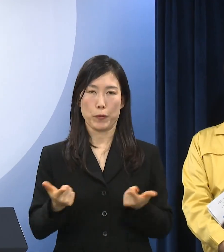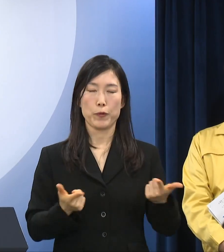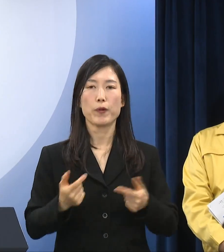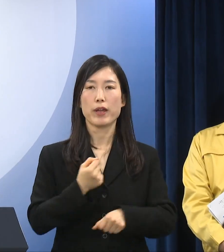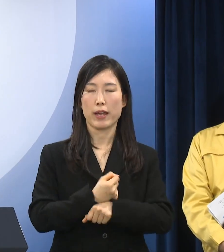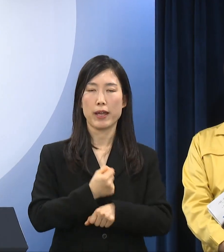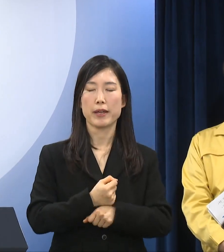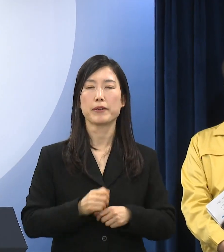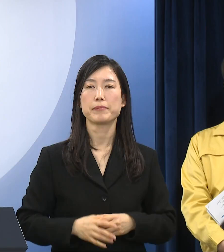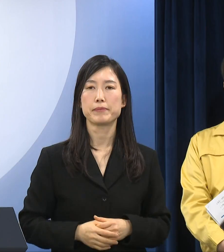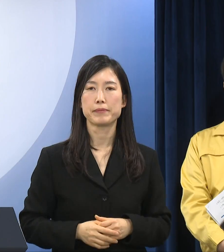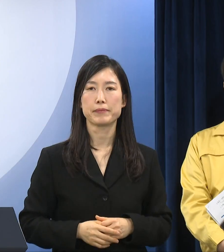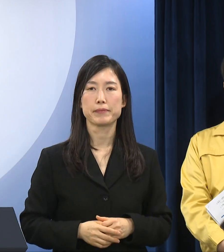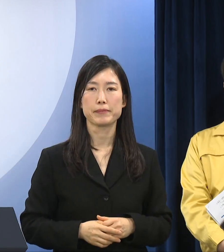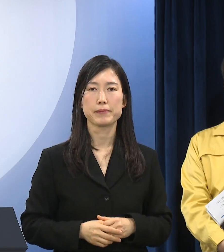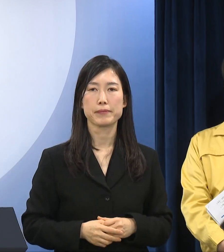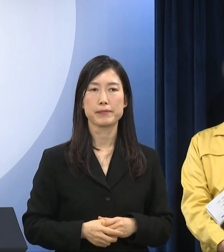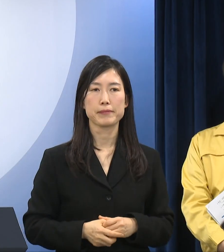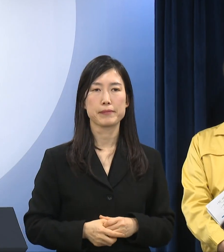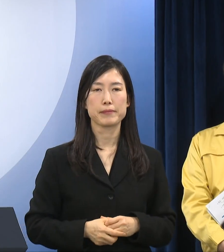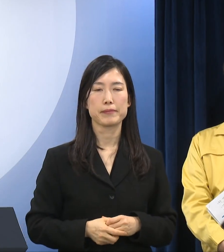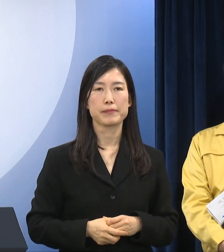나갈 그런 계획으로 있습니다.